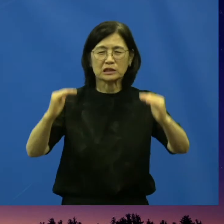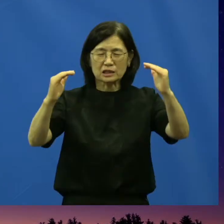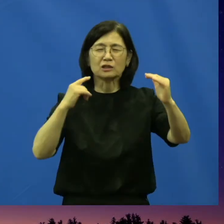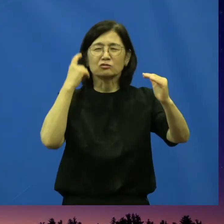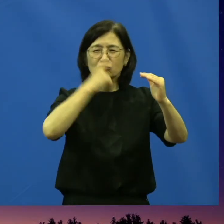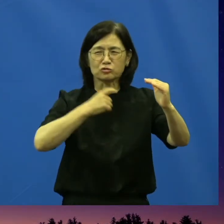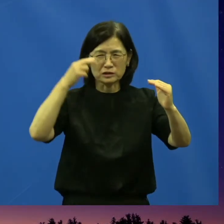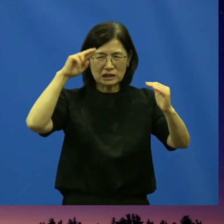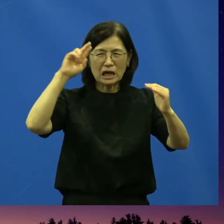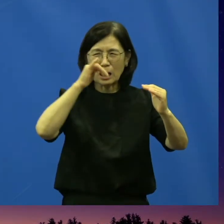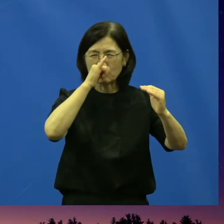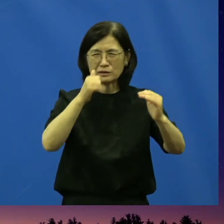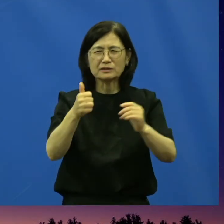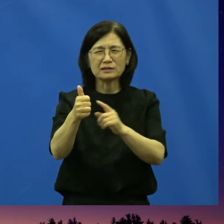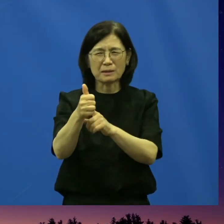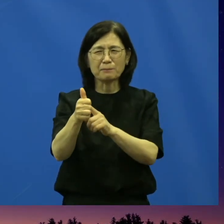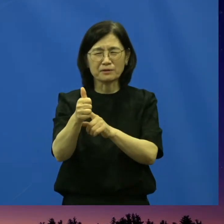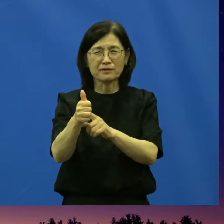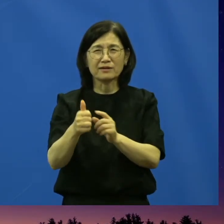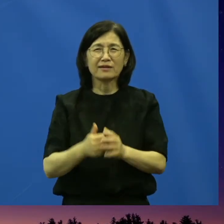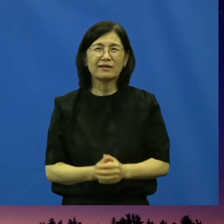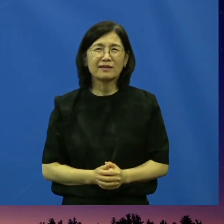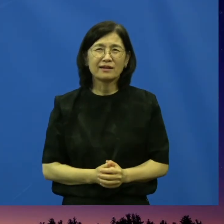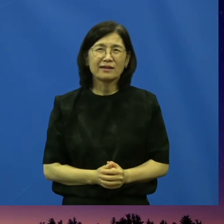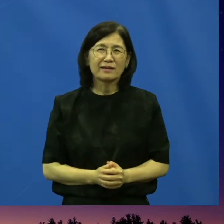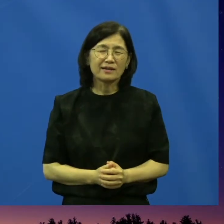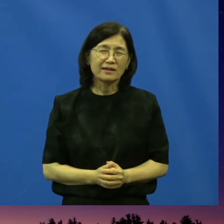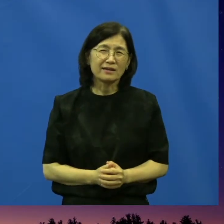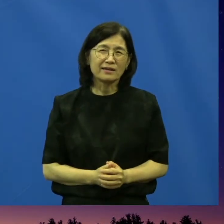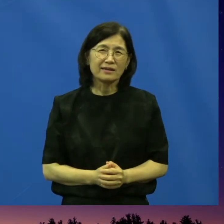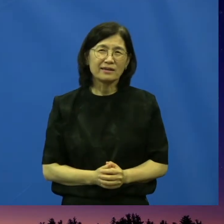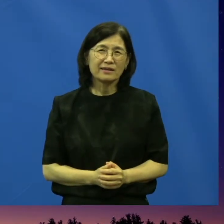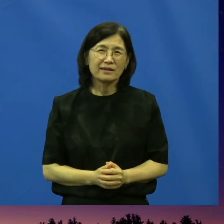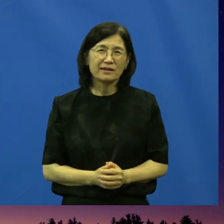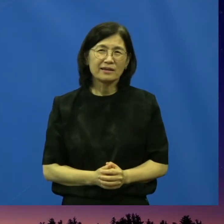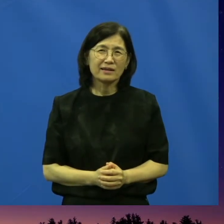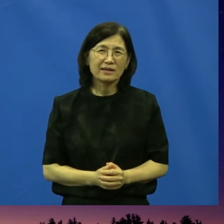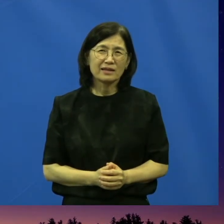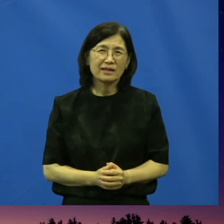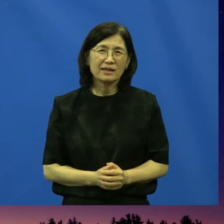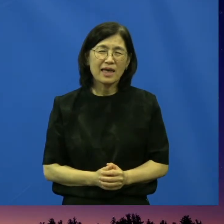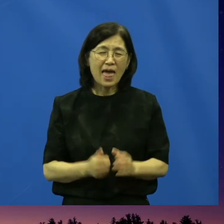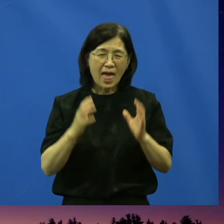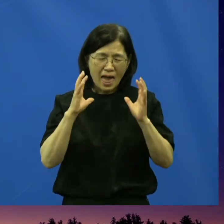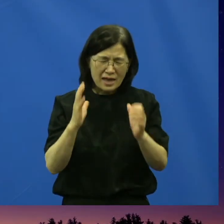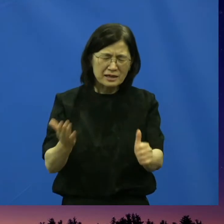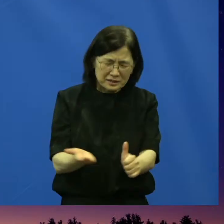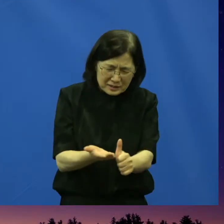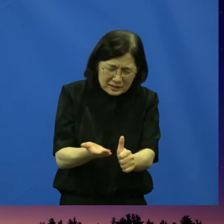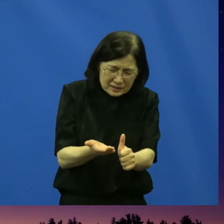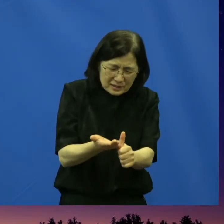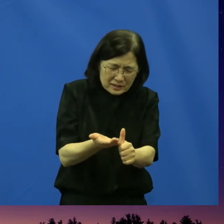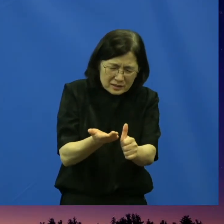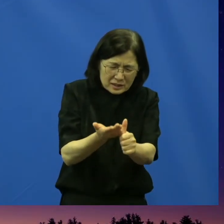저도 그렇게 생각했어요. 근데 보니까 그렇게 크는 게 아니더라고. 얼마나 애를 쓰는지.